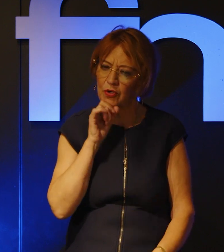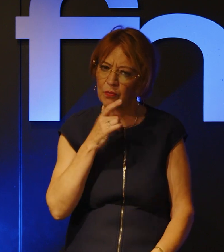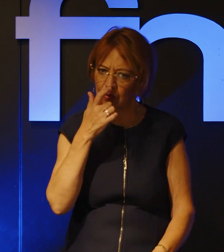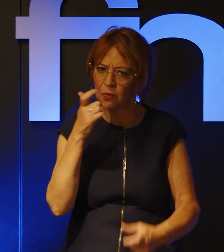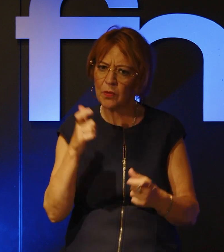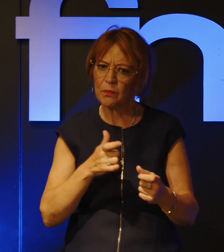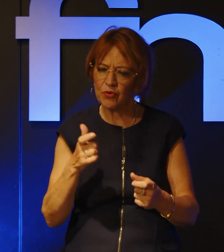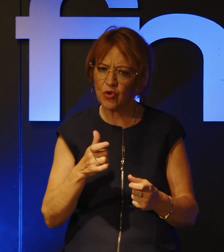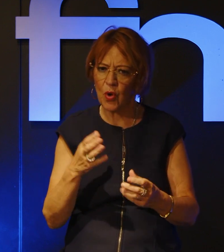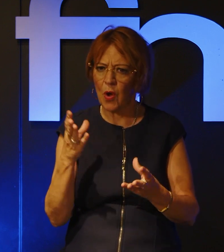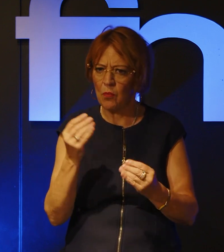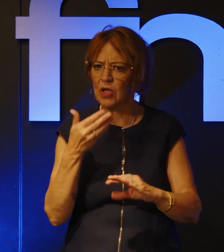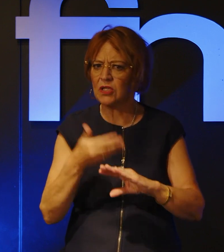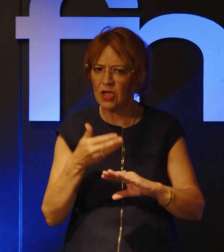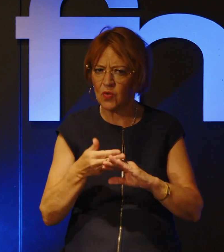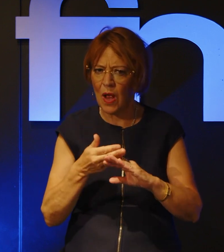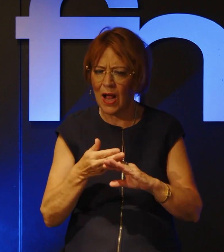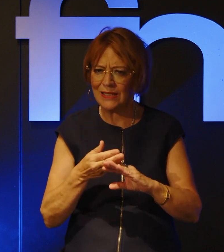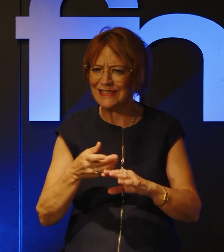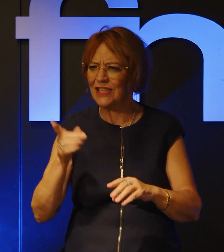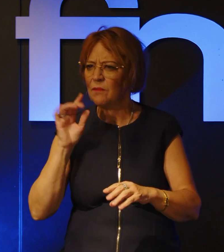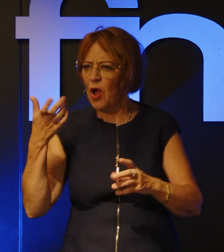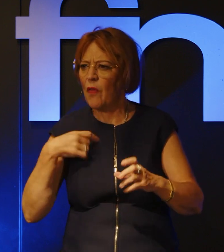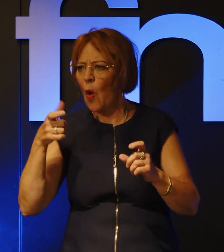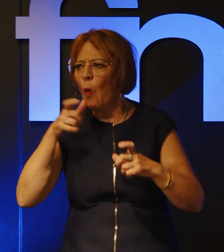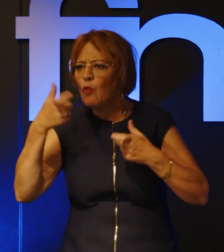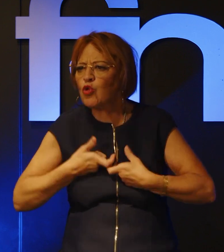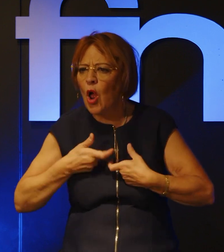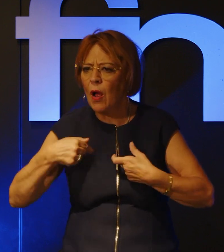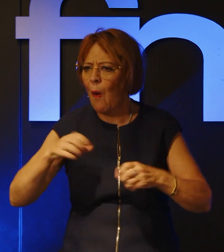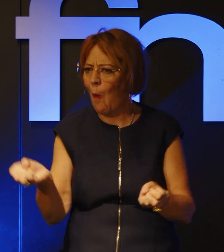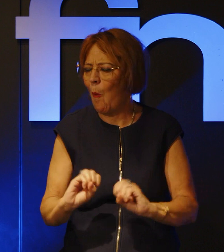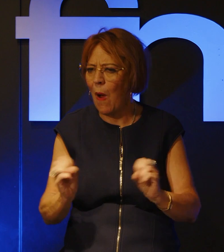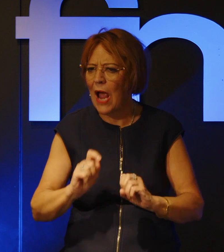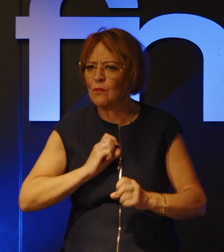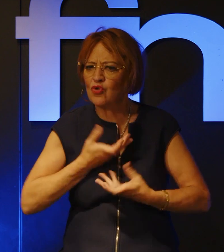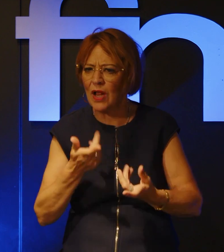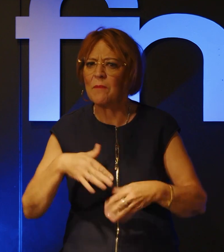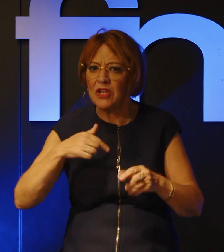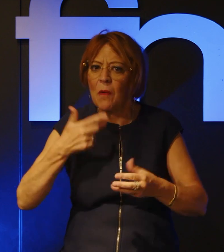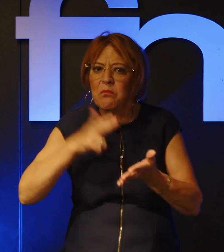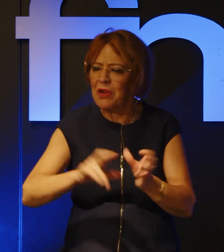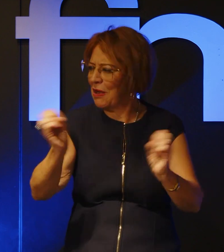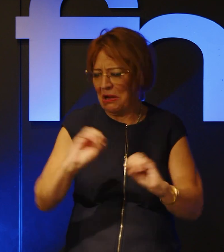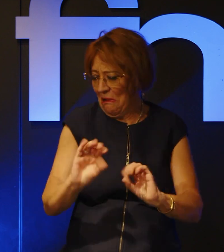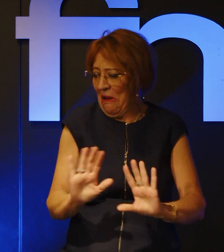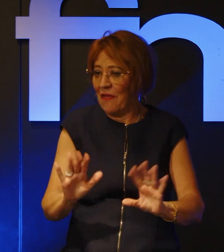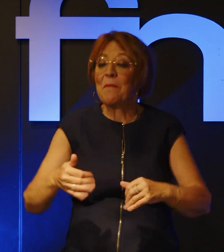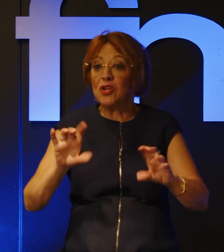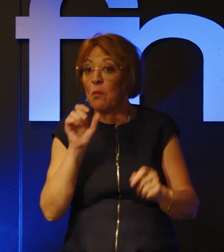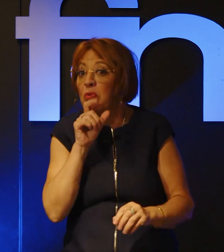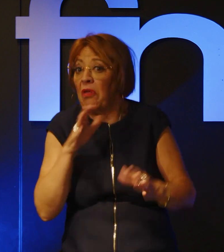pessoa hipersexual extrovertida e descontrolada emocionalmente por acaso nem uma nem outra nem outra mas